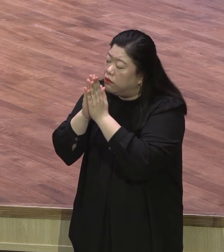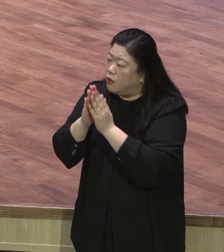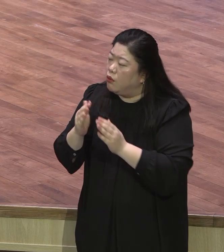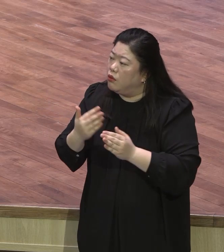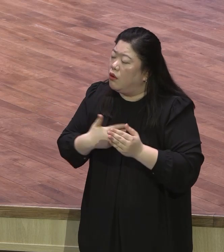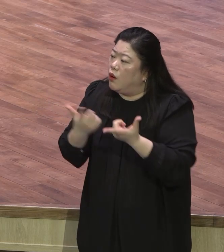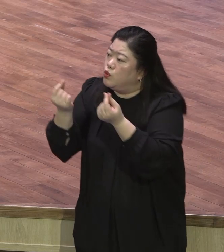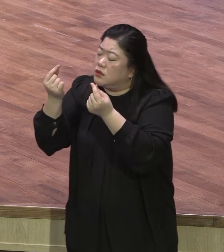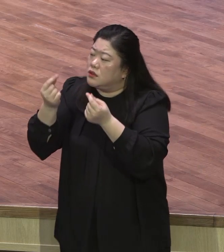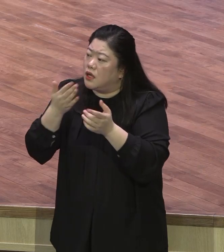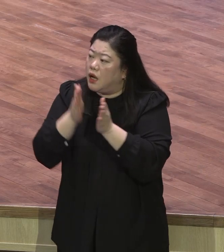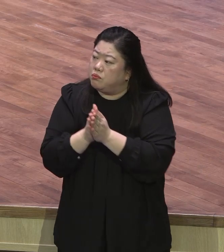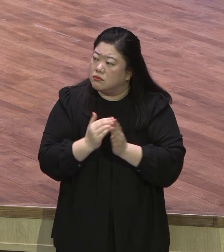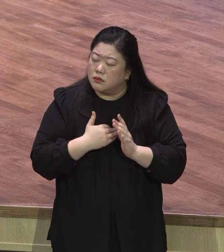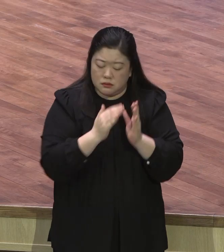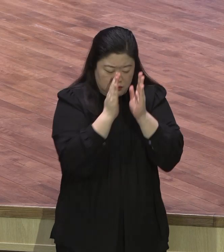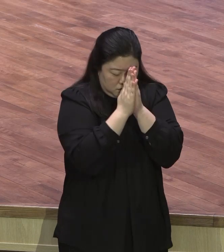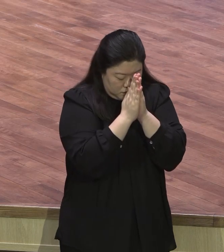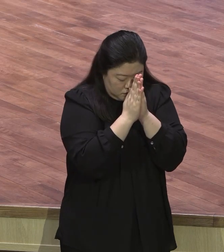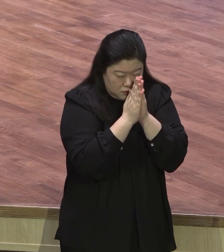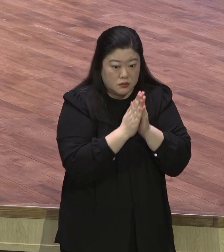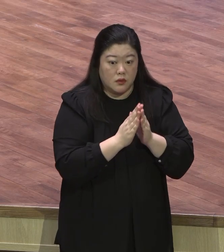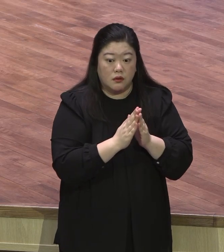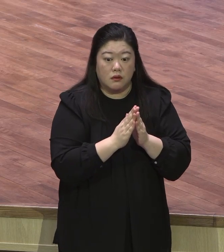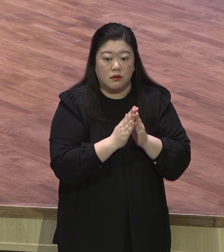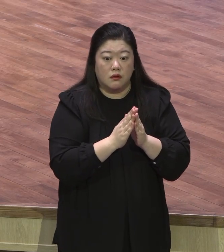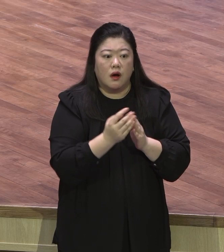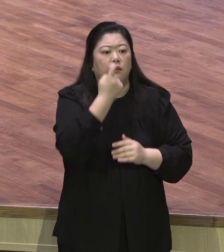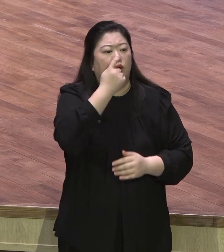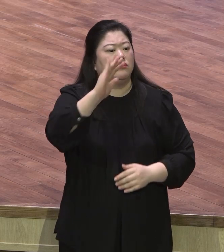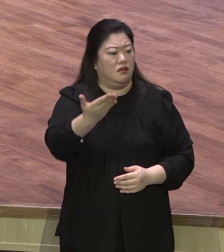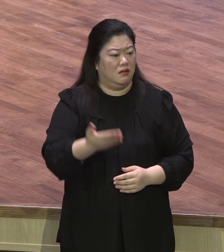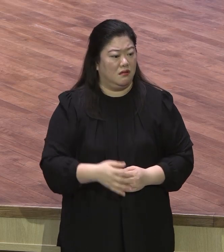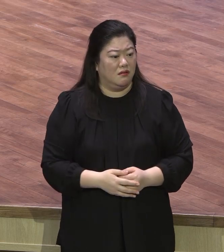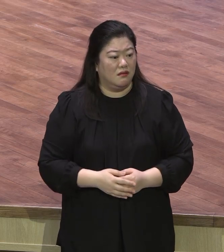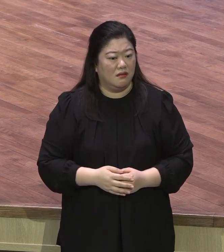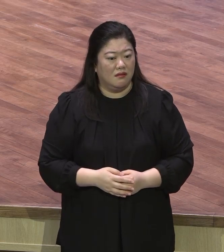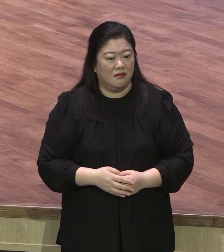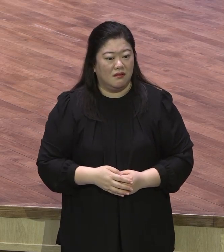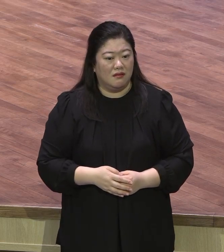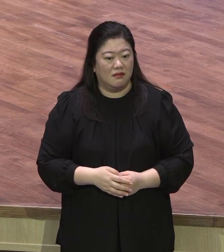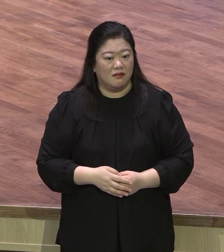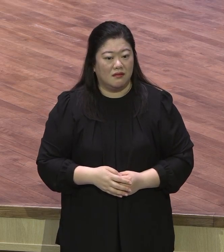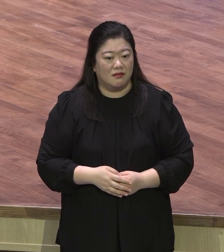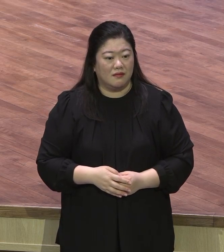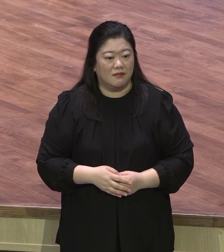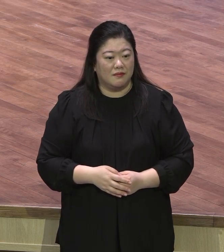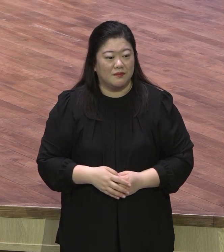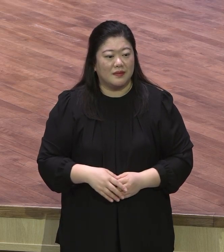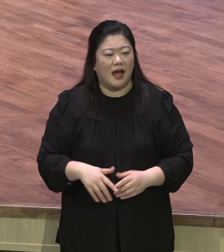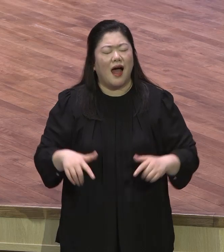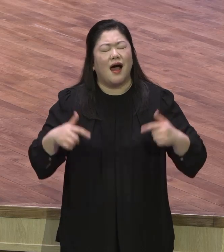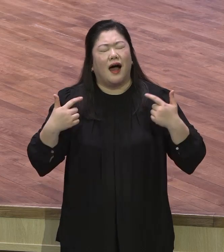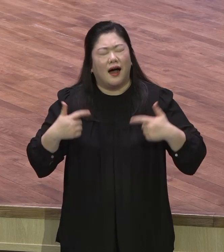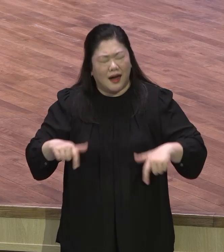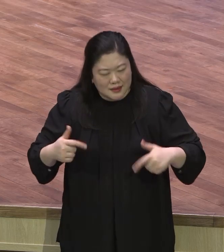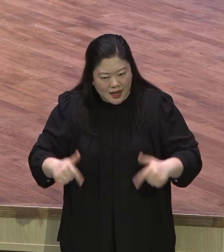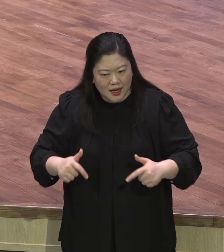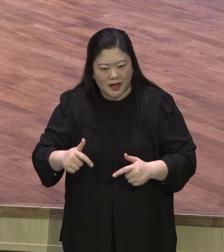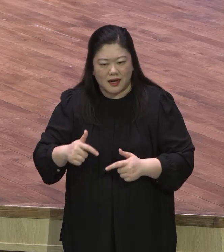경향이 생기게 되어있다 우리 영계 모든 성도들 항상 생명 살리는